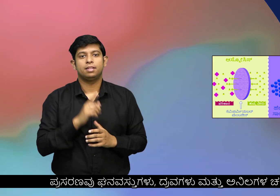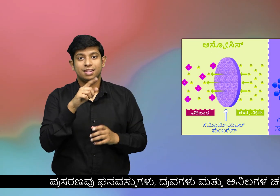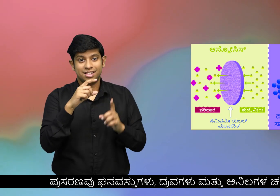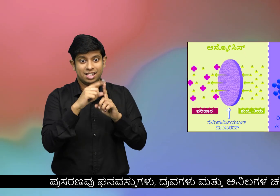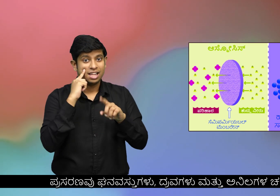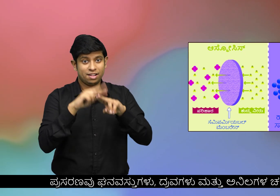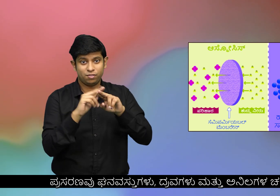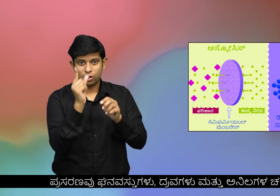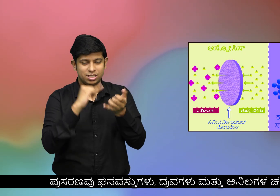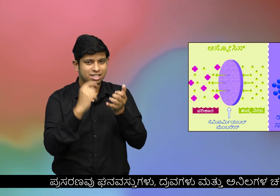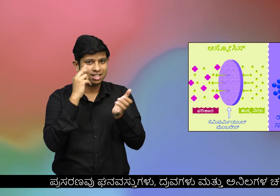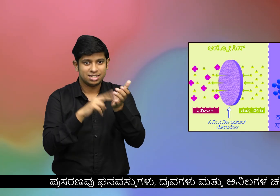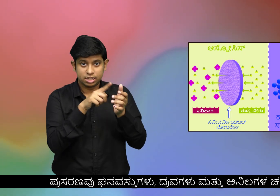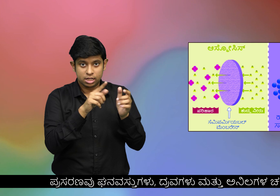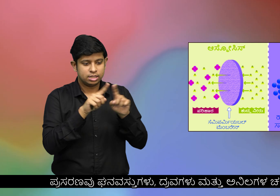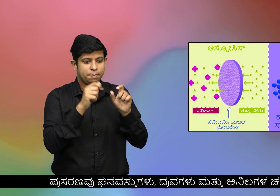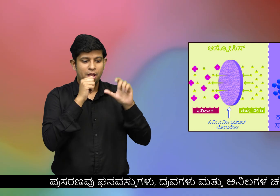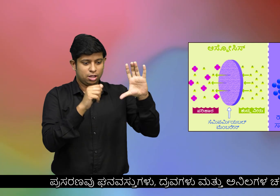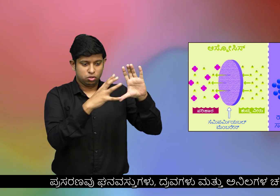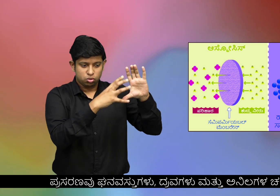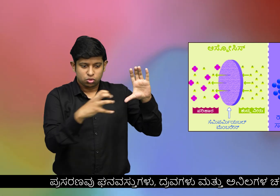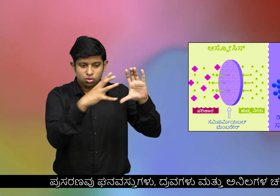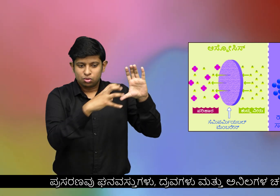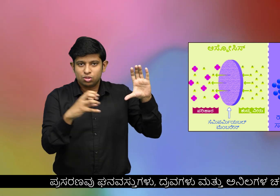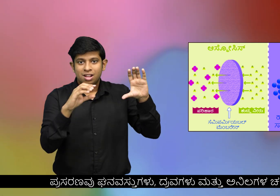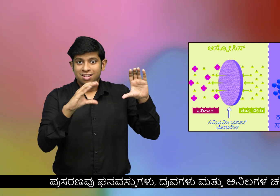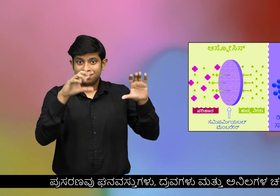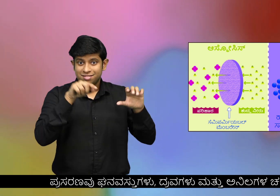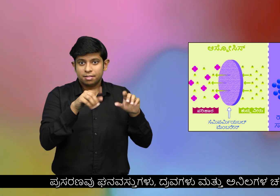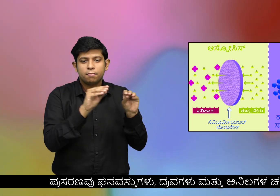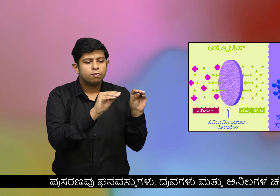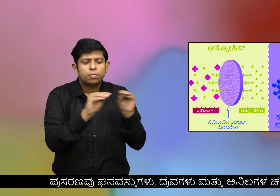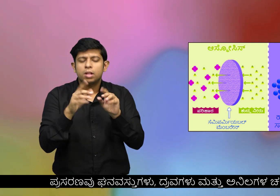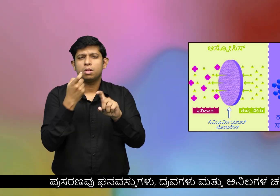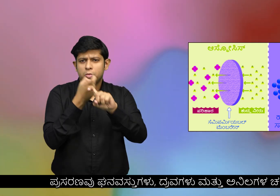ಪ್ರಸರಣ ಘನವಸ್ತುಗಳು, ದ್ರವಗಳು ಮತ್ತು ಅನಿಲಗಳ ಚಲನೆಯಾಗಿದ್ದು,